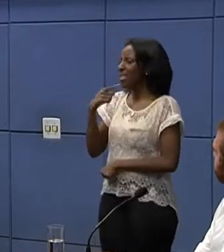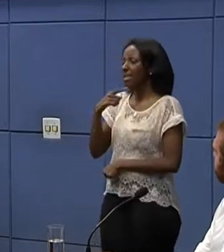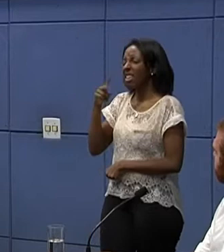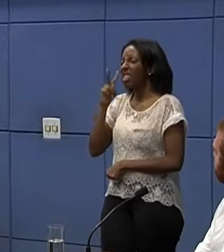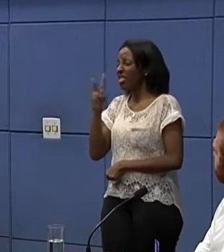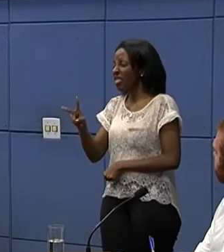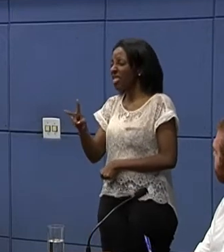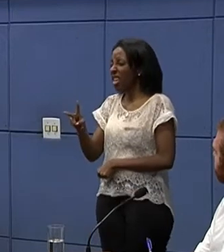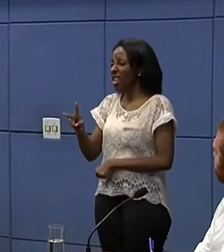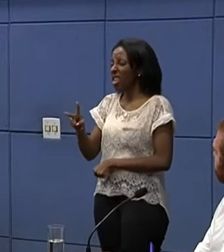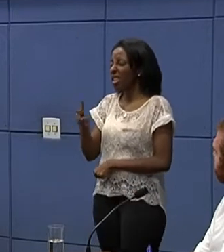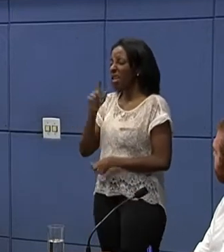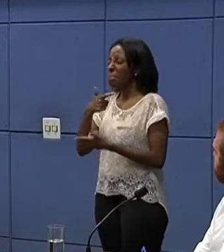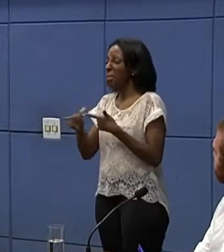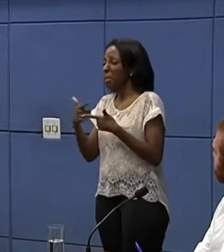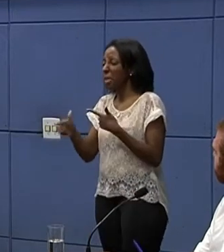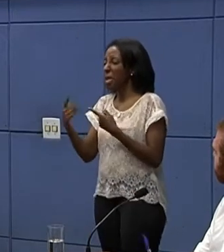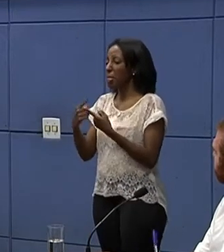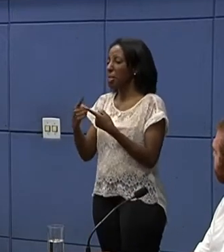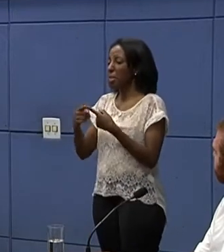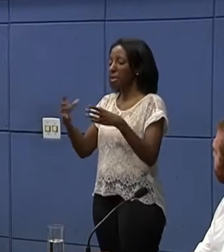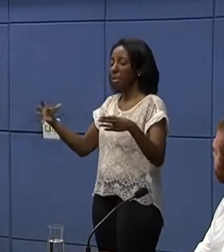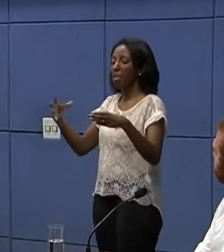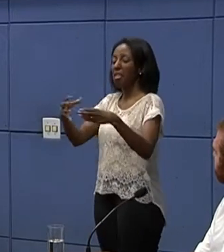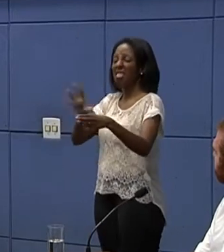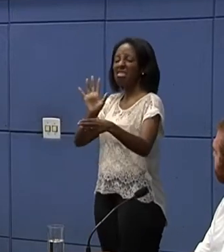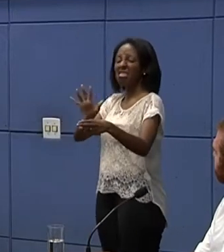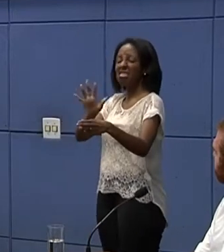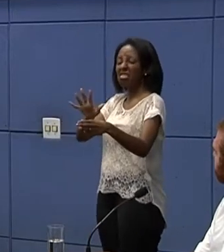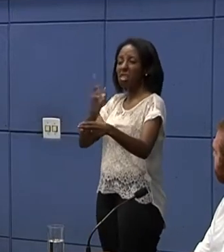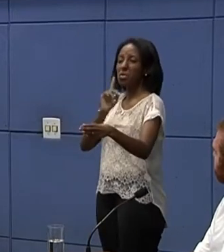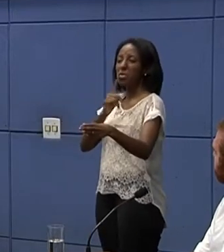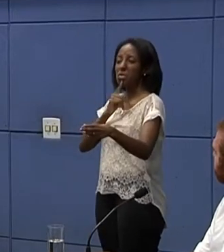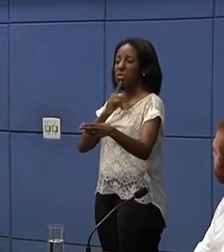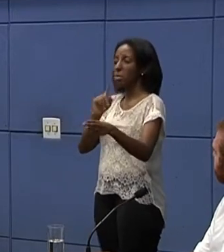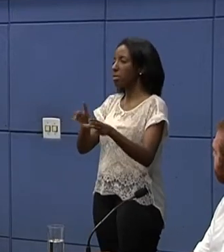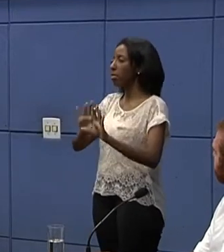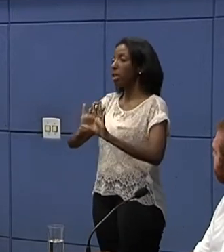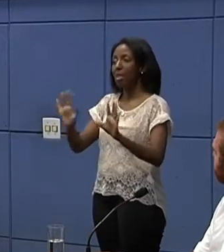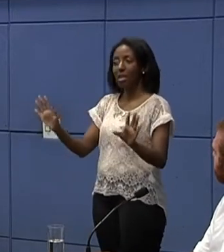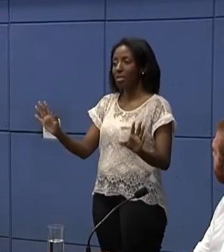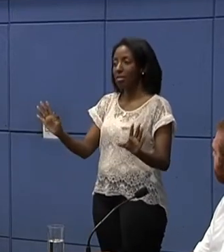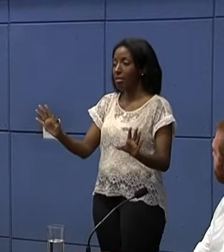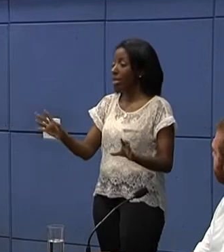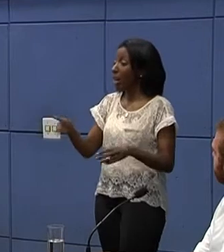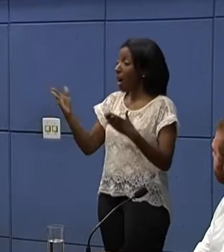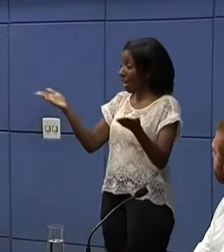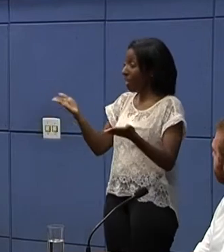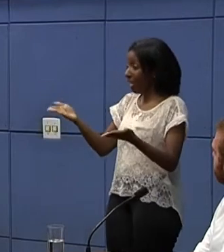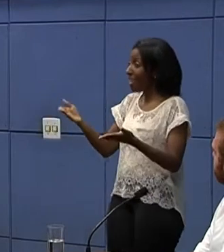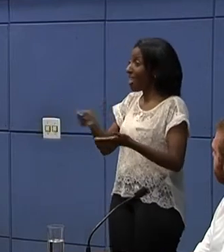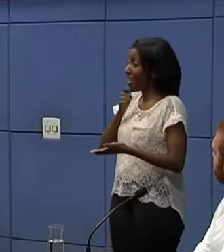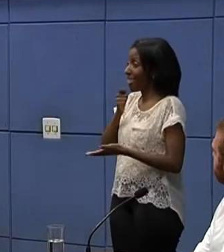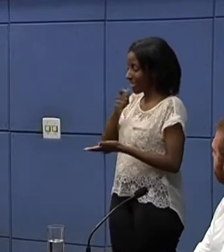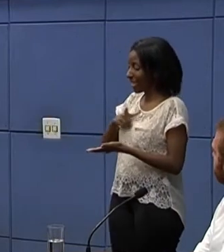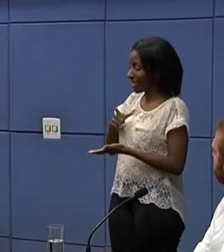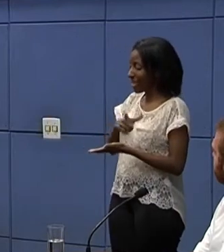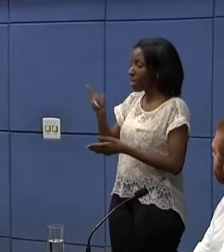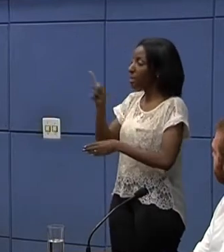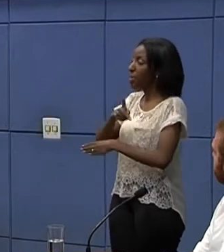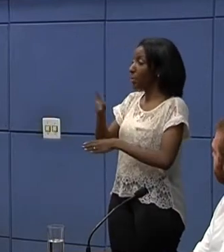segregada, e é uma escola que agora vai prover a formação de pedagogos bilíngues com prioridade para